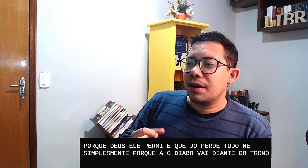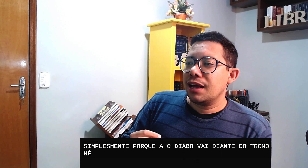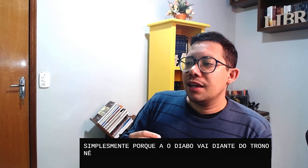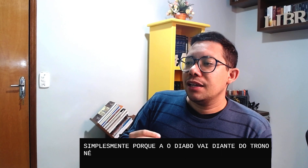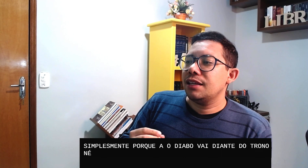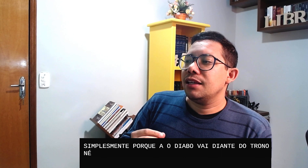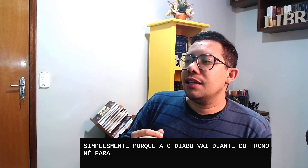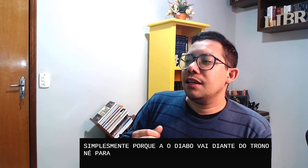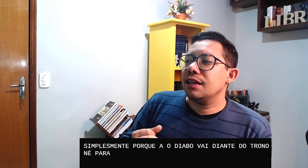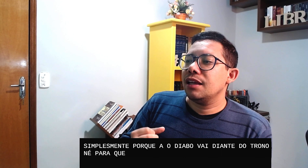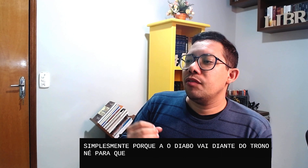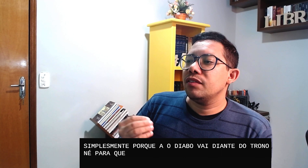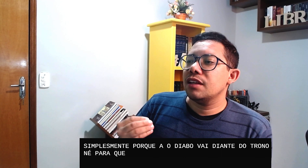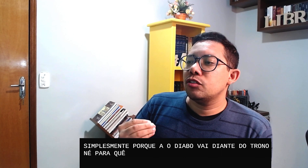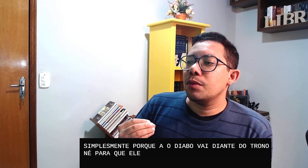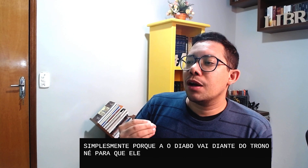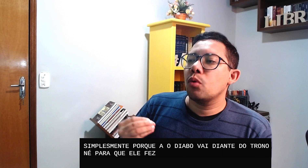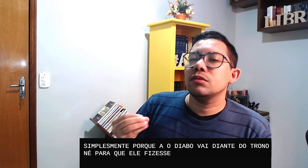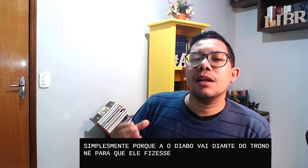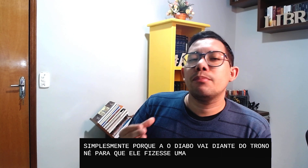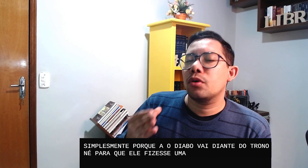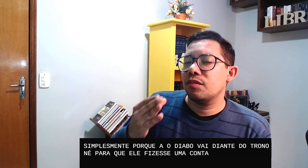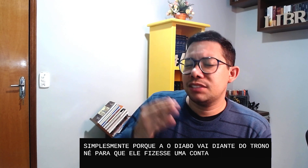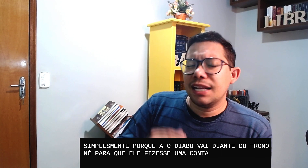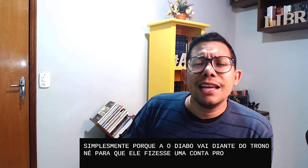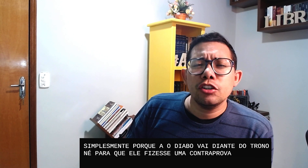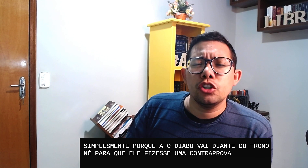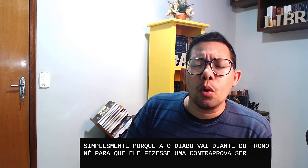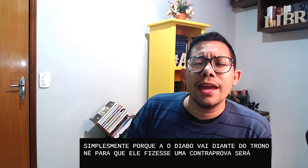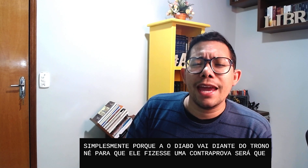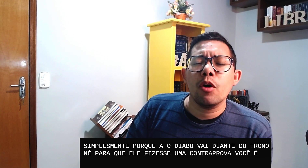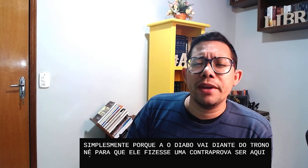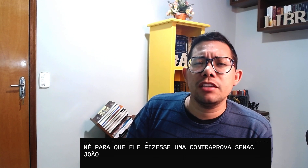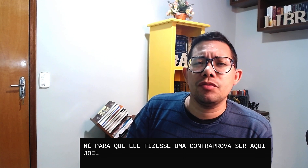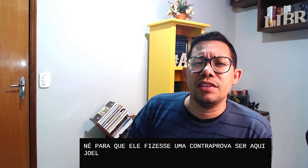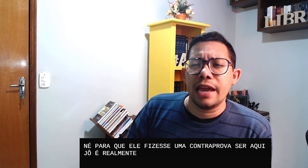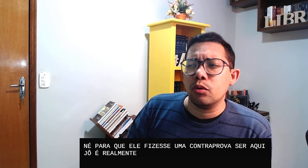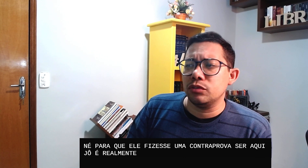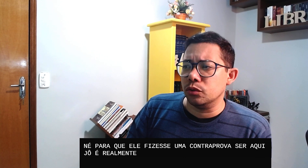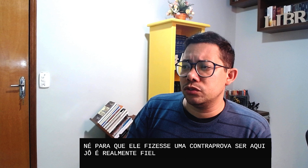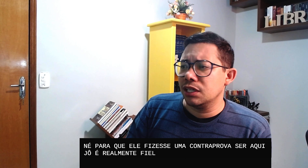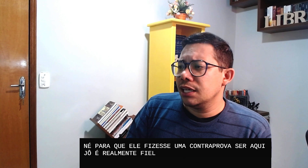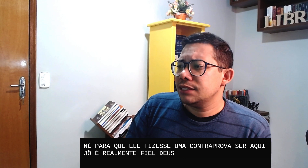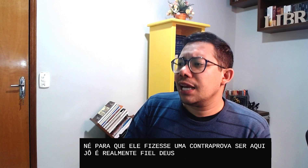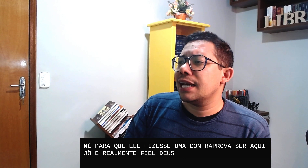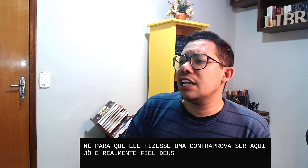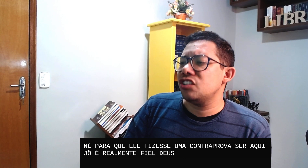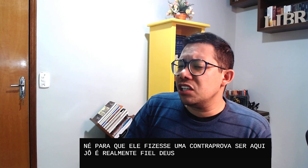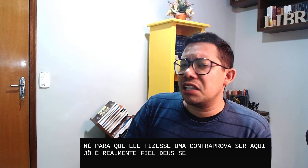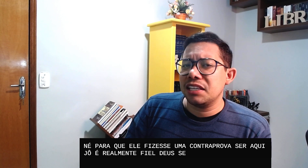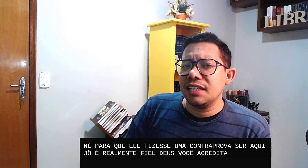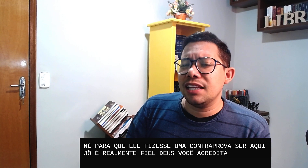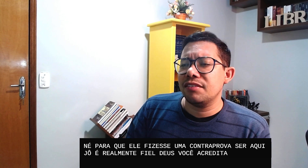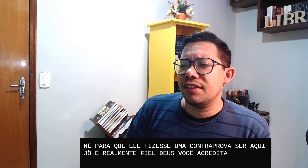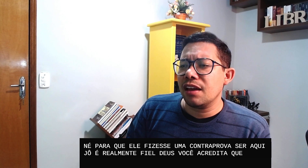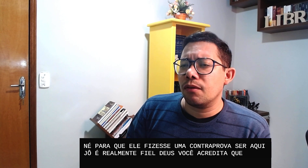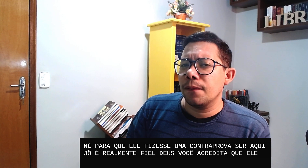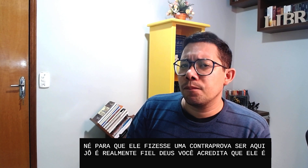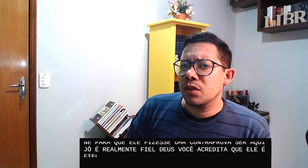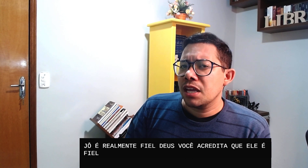para que ele fizesse uma contraprova. Será que Jó é realmente fiel a Deus? Você acredita que ele é fiel? Ele